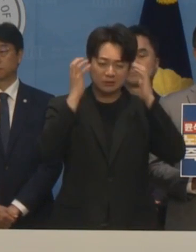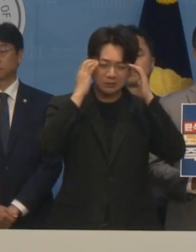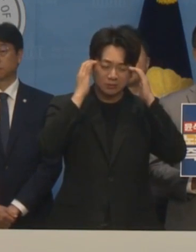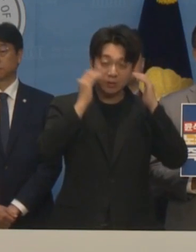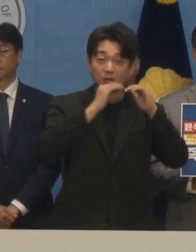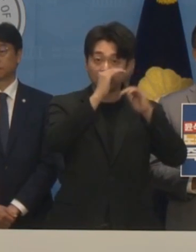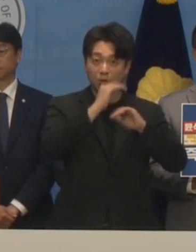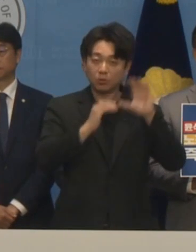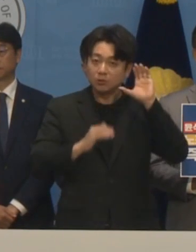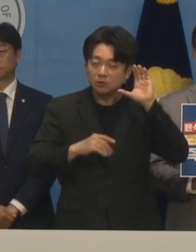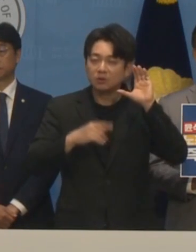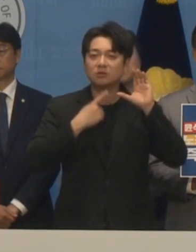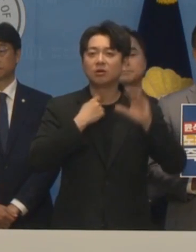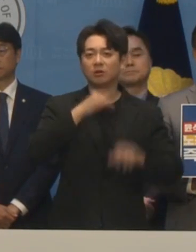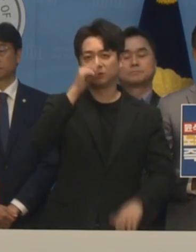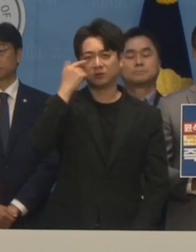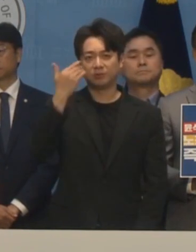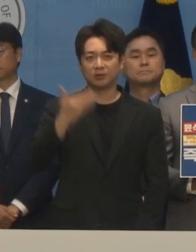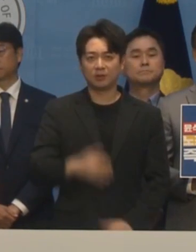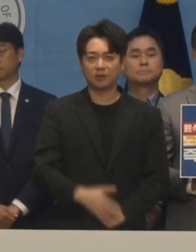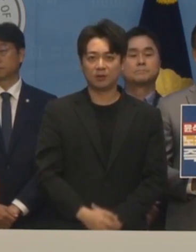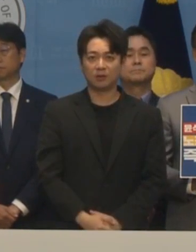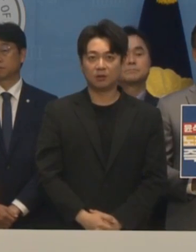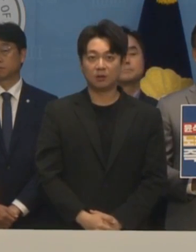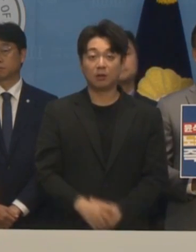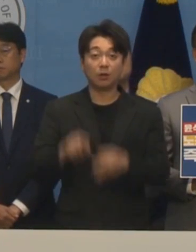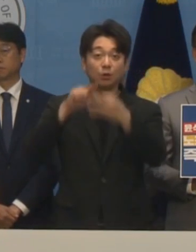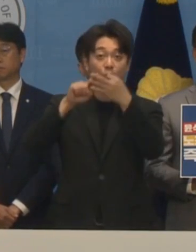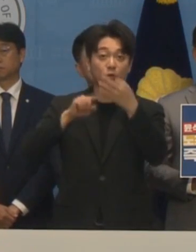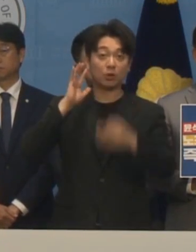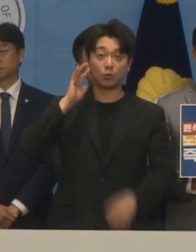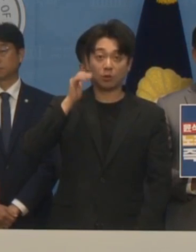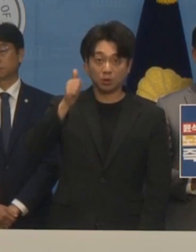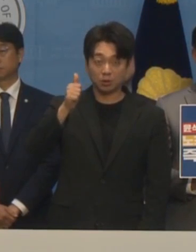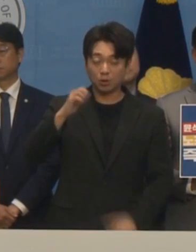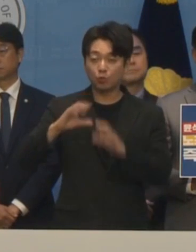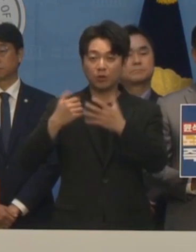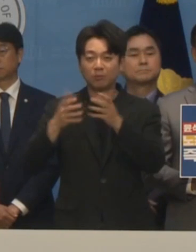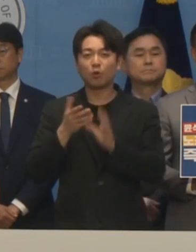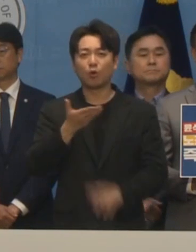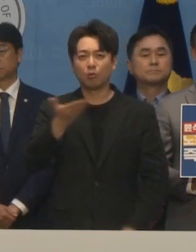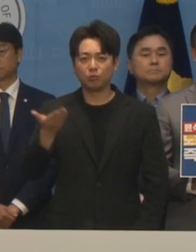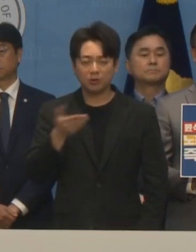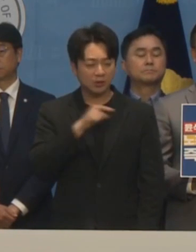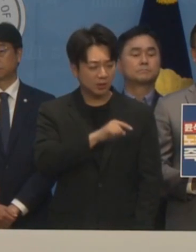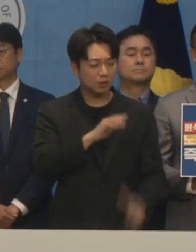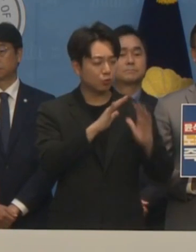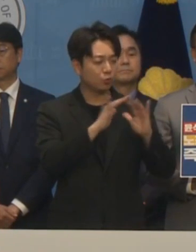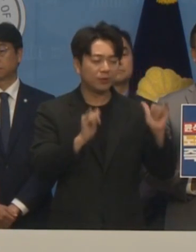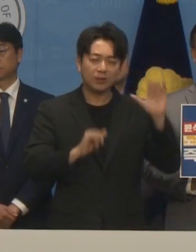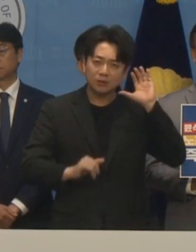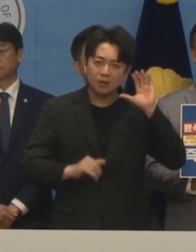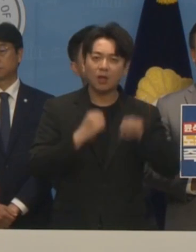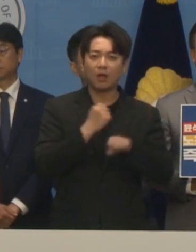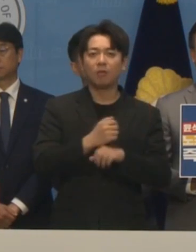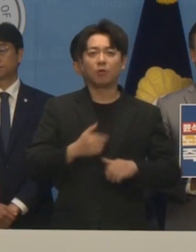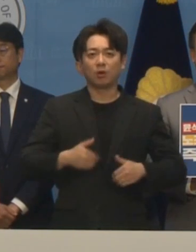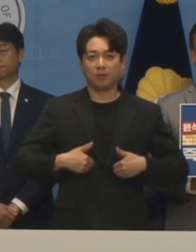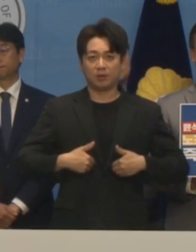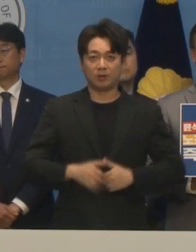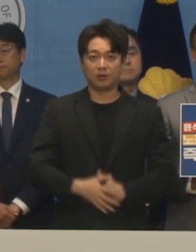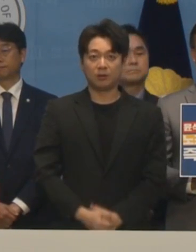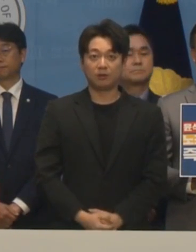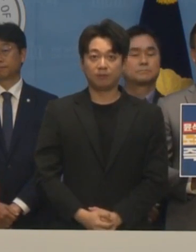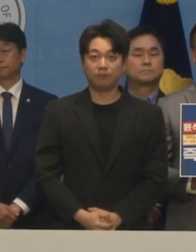들어보셨습니까? 귀를 열어야 하는 것은 바로 윤석열 대통령과 국민의힘입니다. 저는 노란봉투법은 헌법에